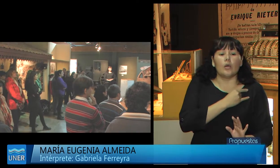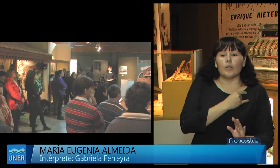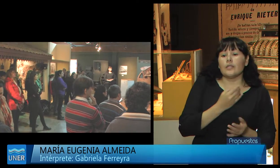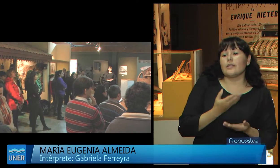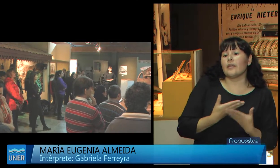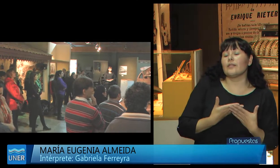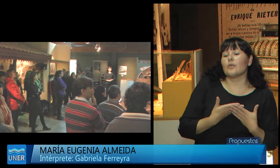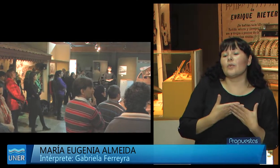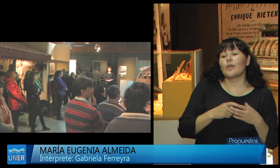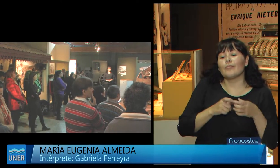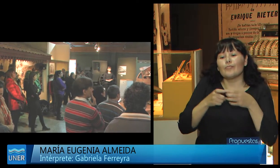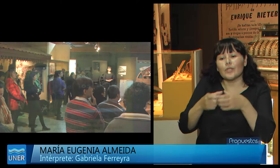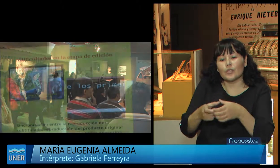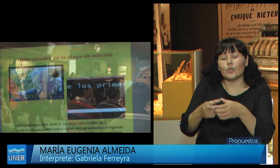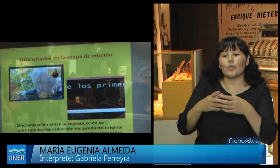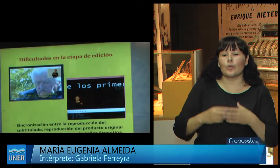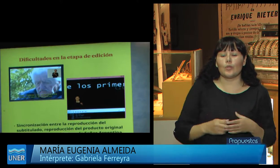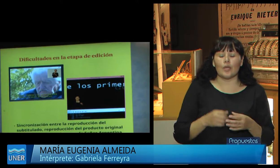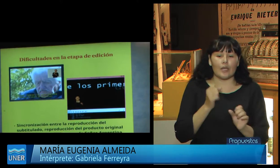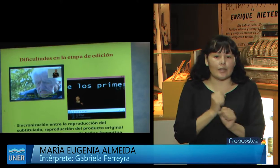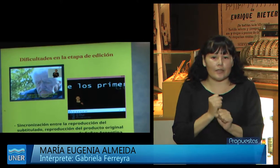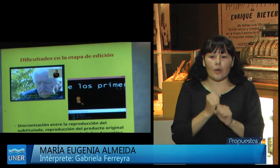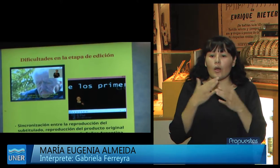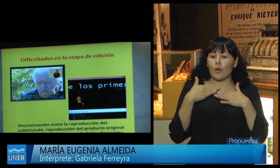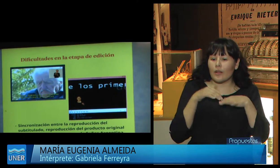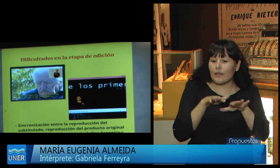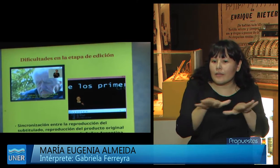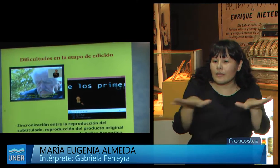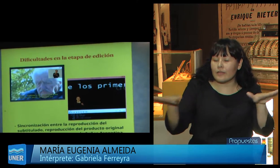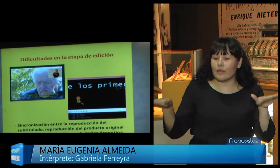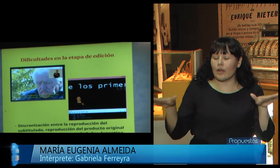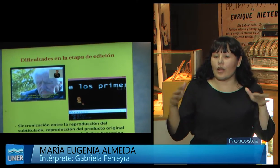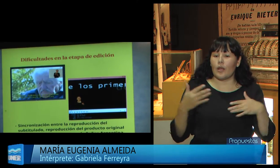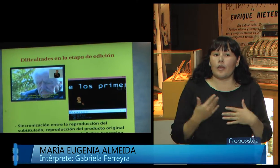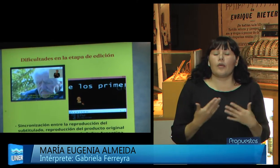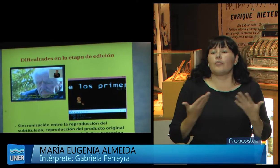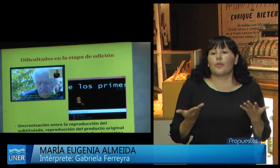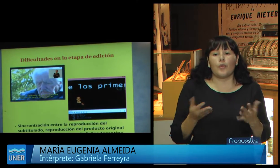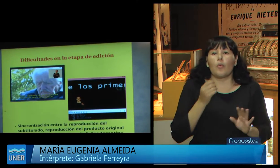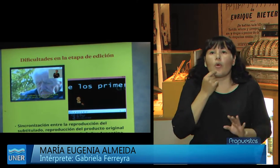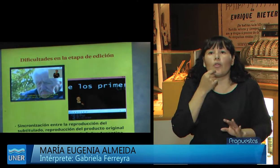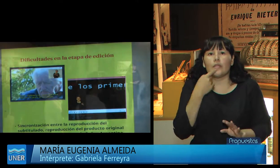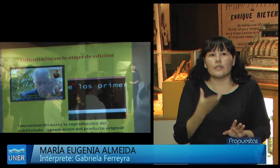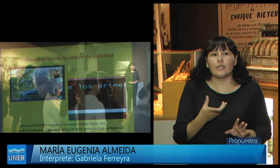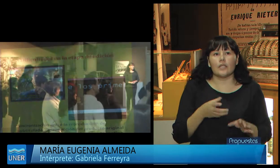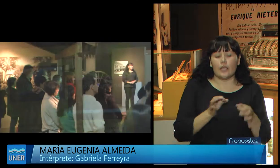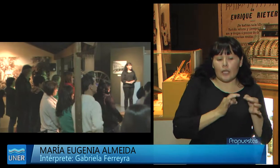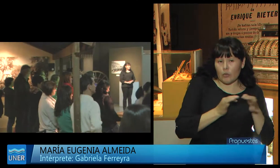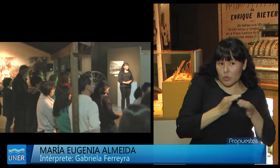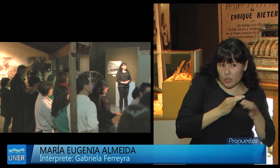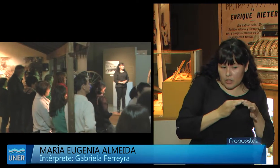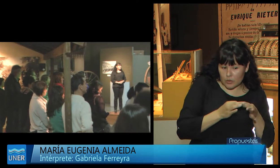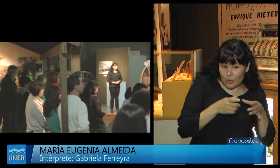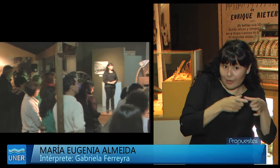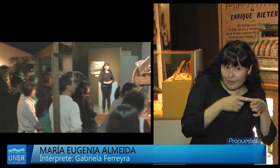La formación, la producción, la extensión, y podríamos, si ustedes quieren, imaginar cómo de este proyecto que parece tan chiquito